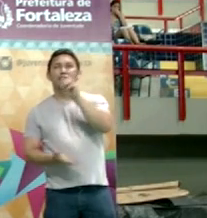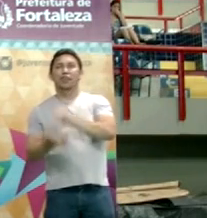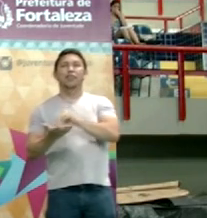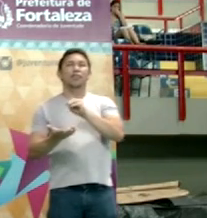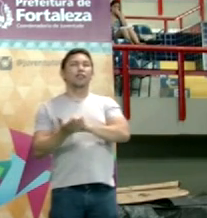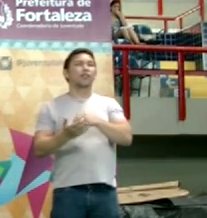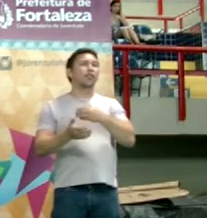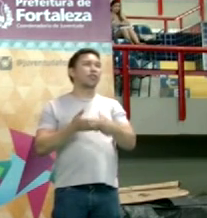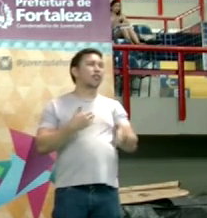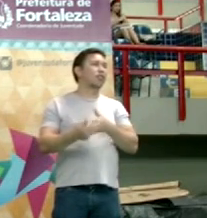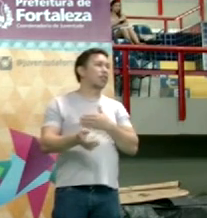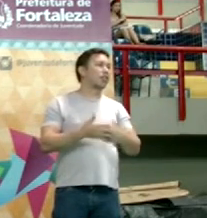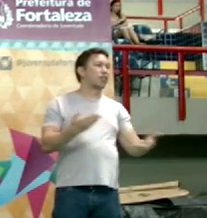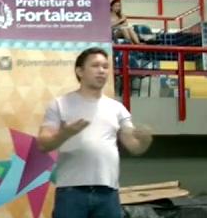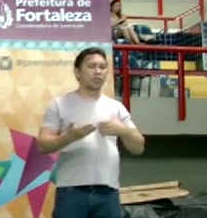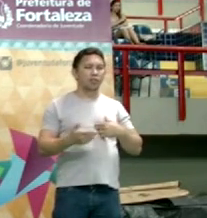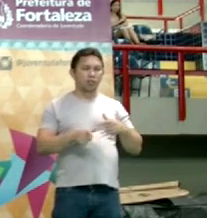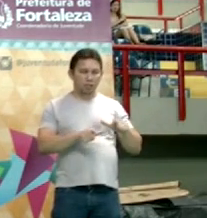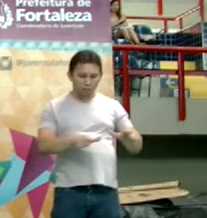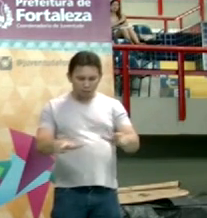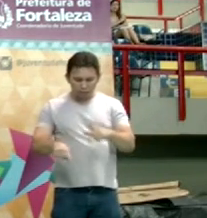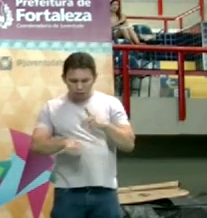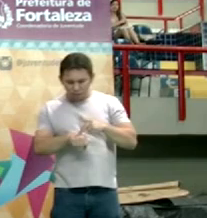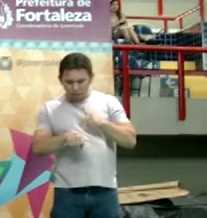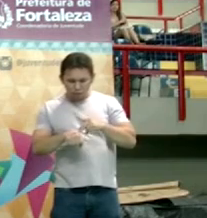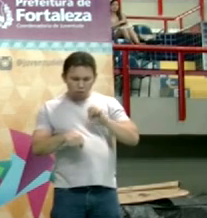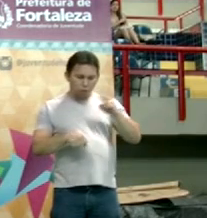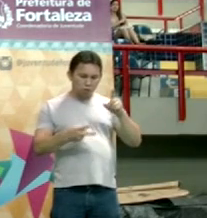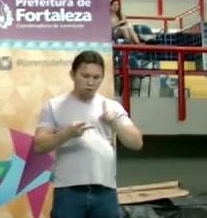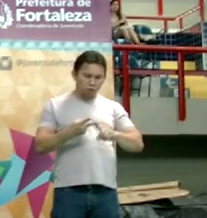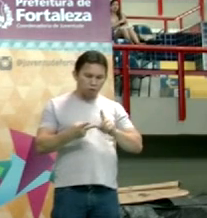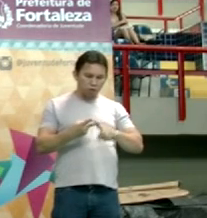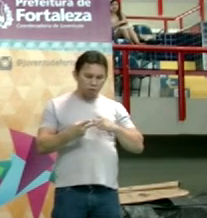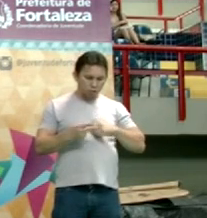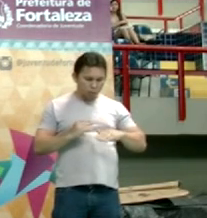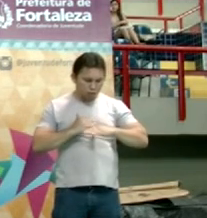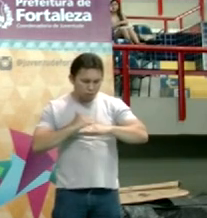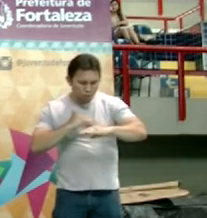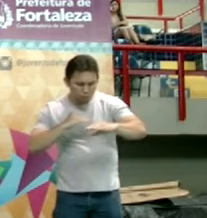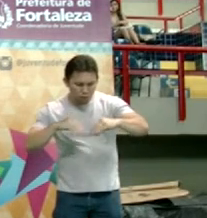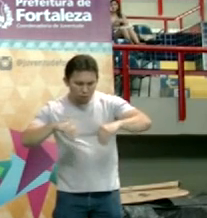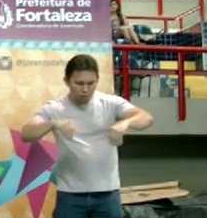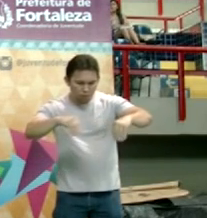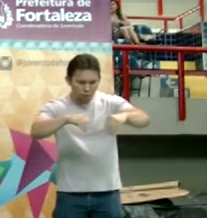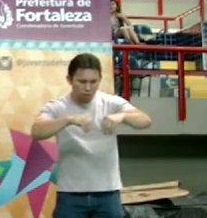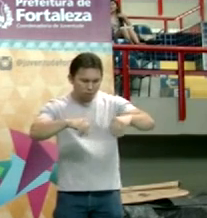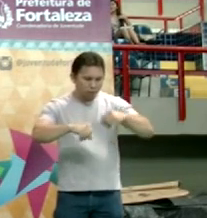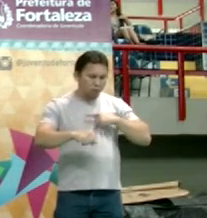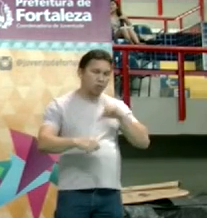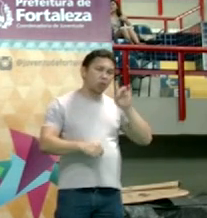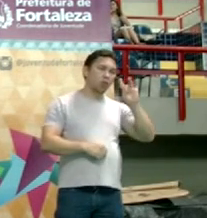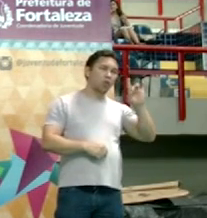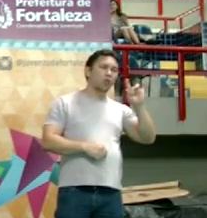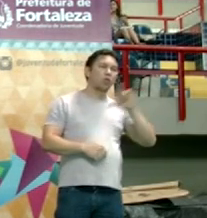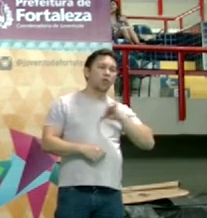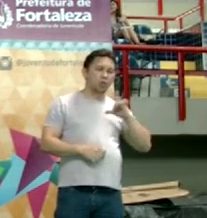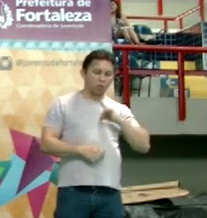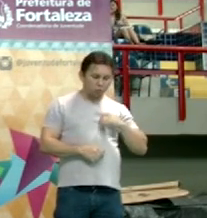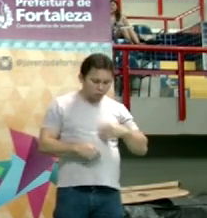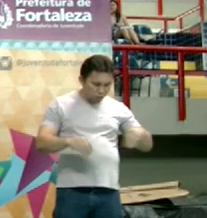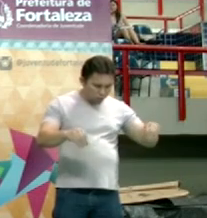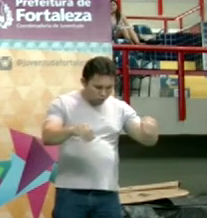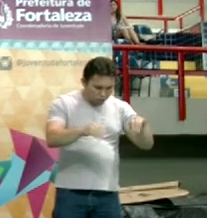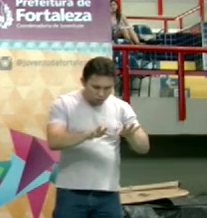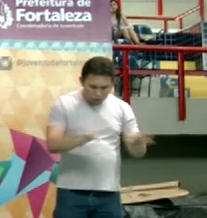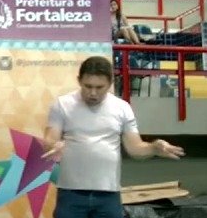falta qualquer espécie de calçamento ou mesmo de saibro. Constam apenas de